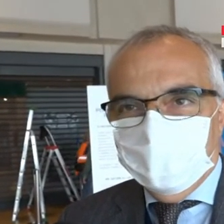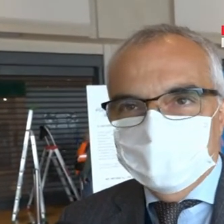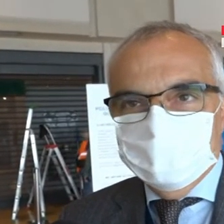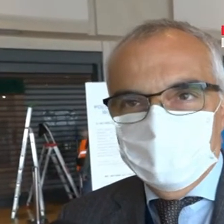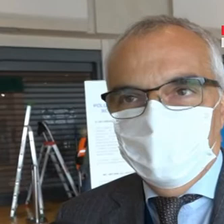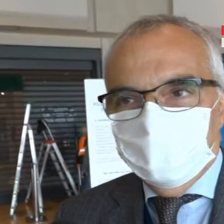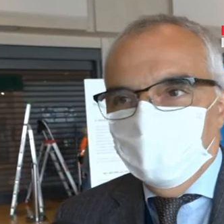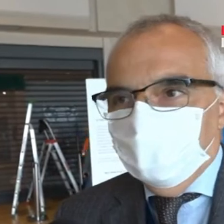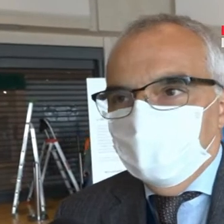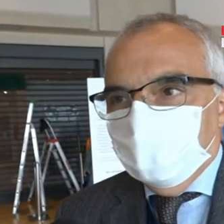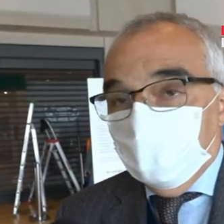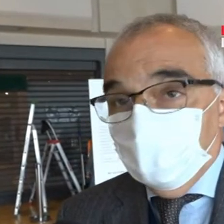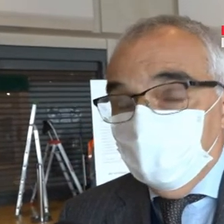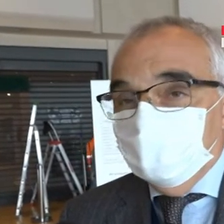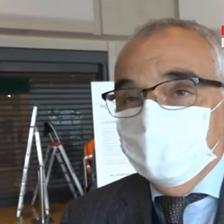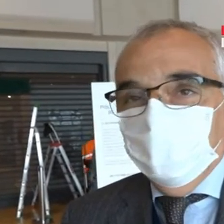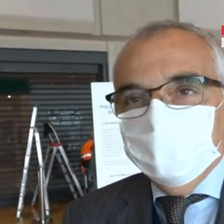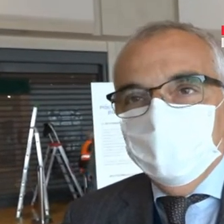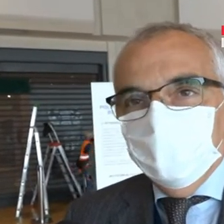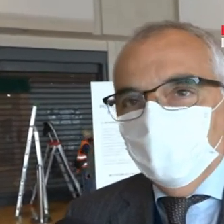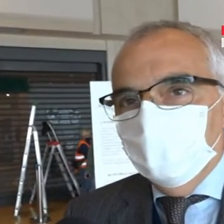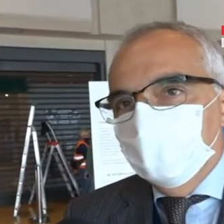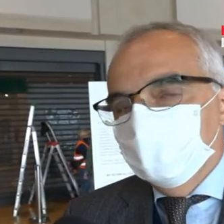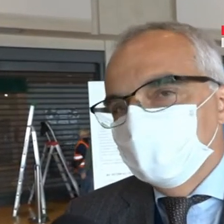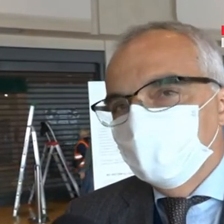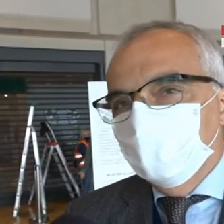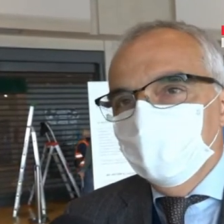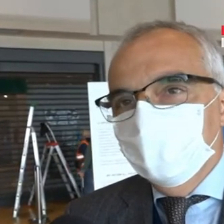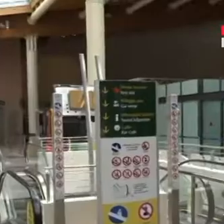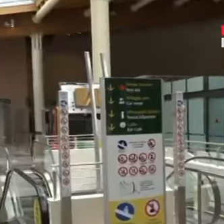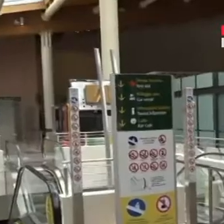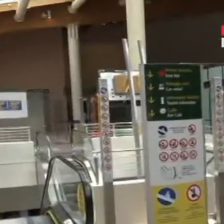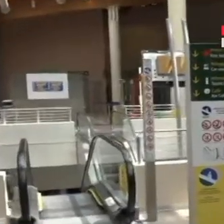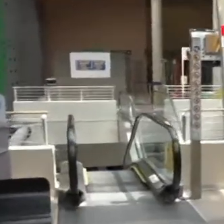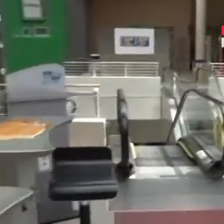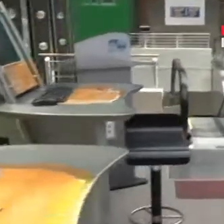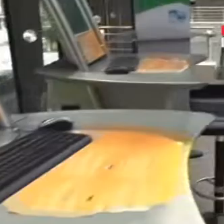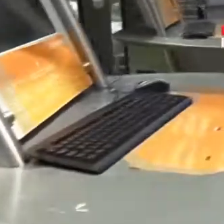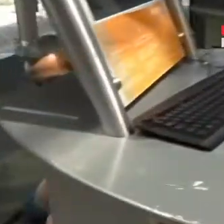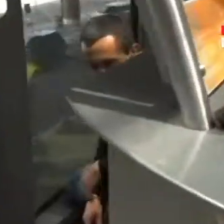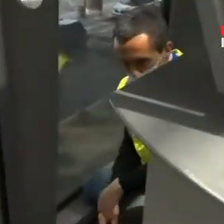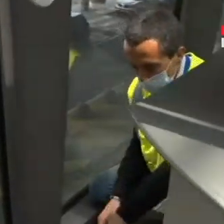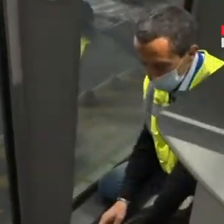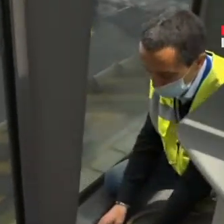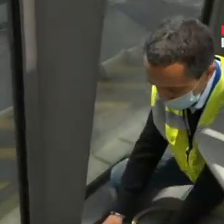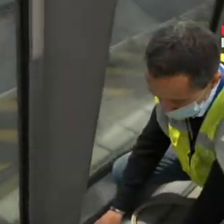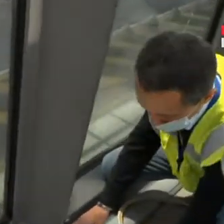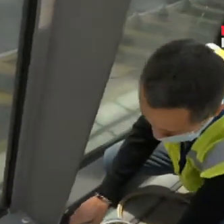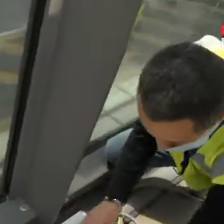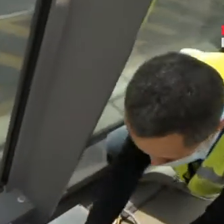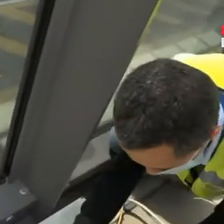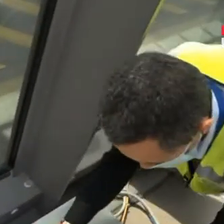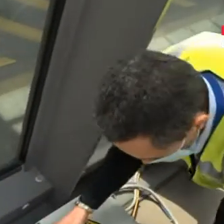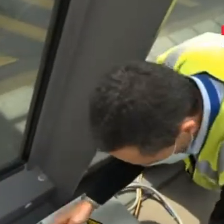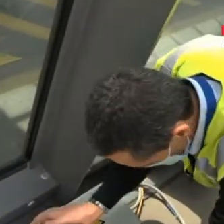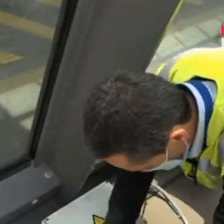grave mancanza del fatto che mancava poi fisicamente il lavoro per moltissime famiglie. Un concetto ribadito da chi oggi è al Canova è tornato a